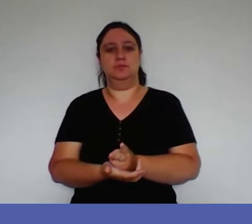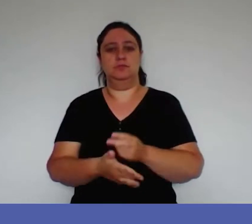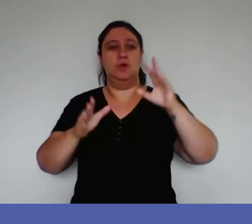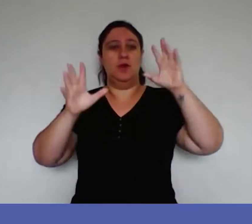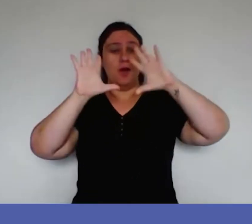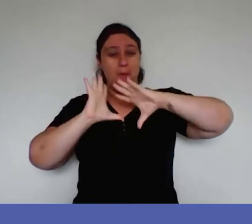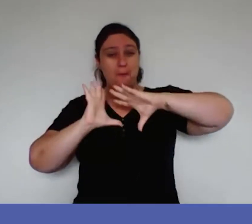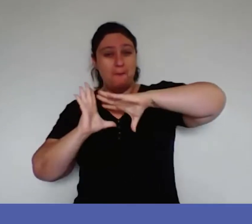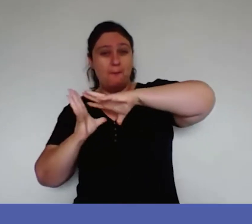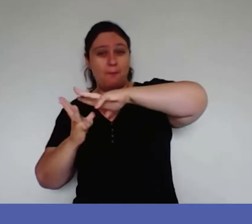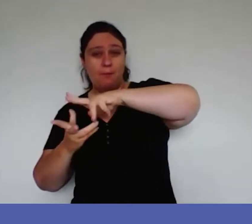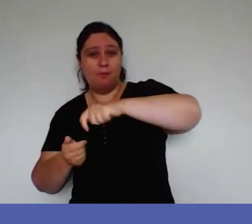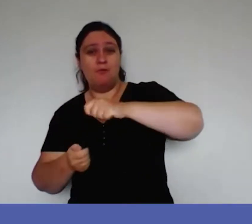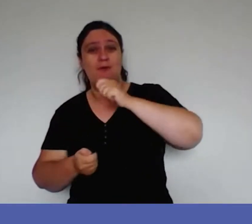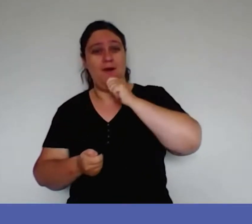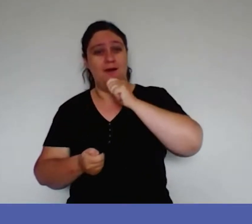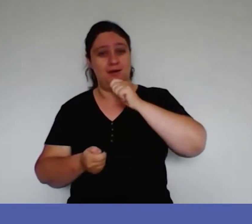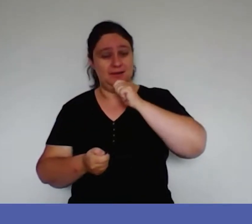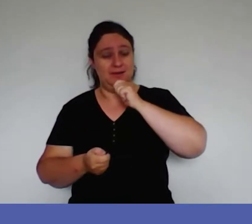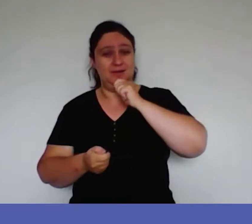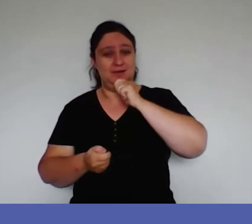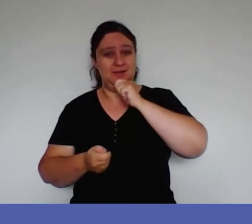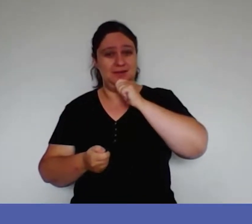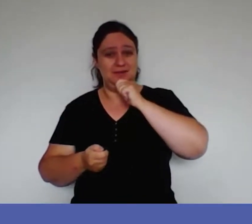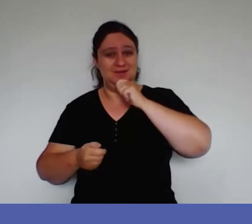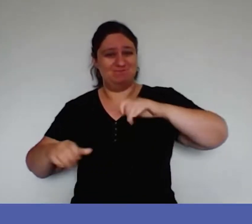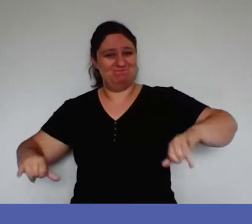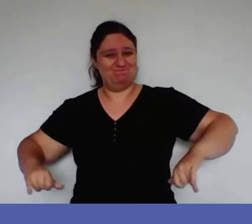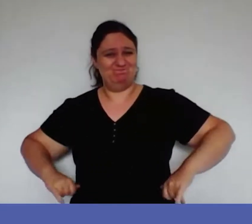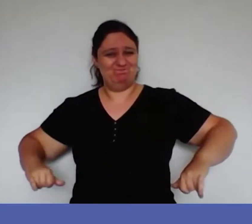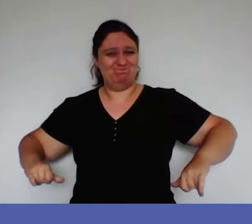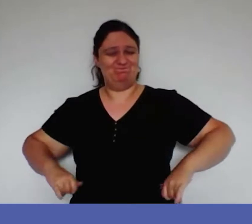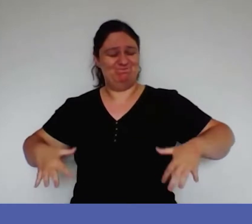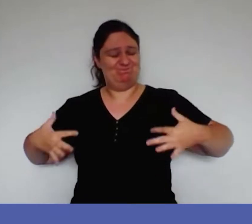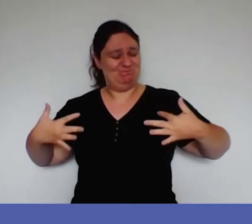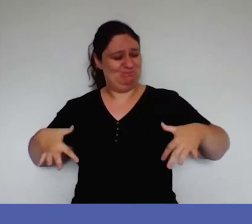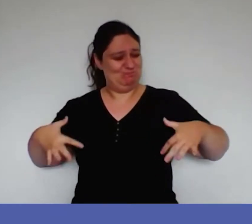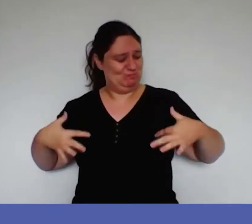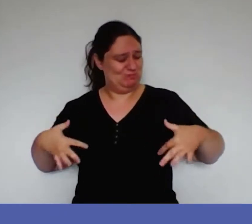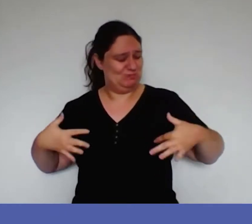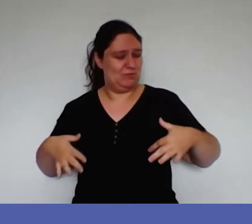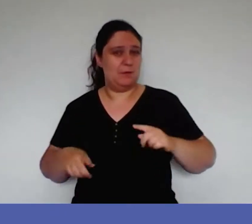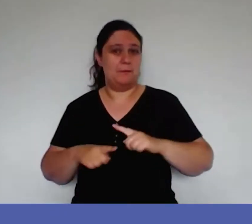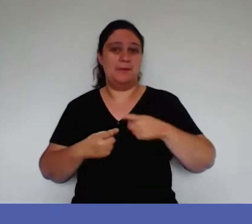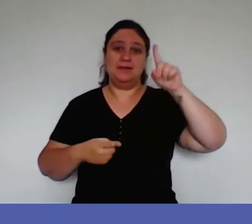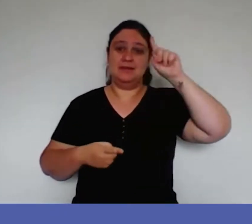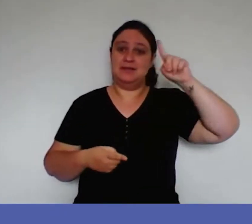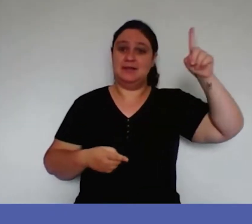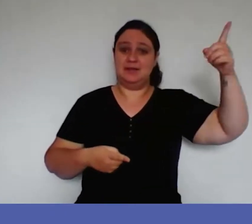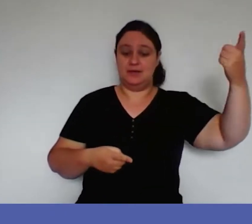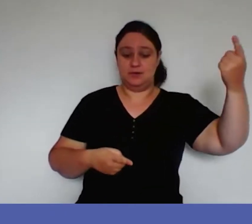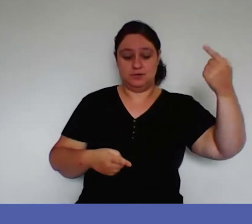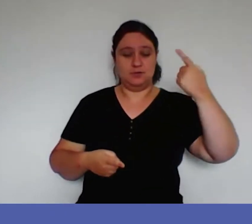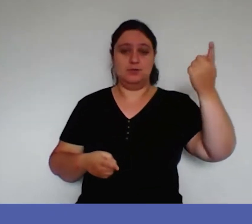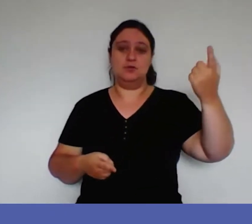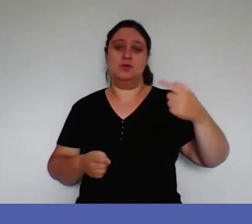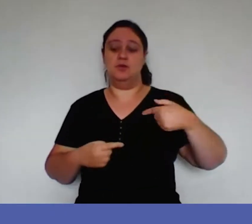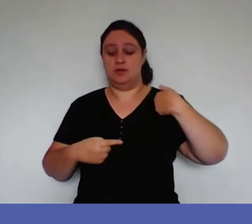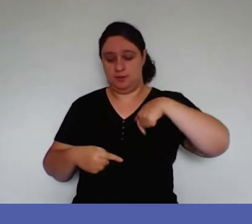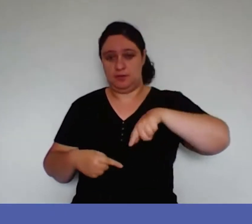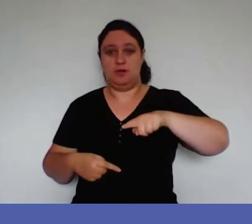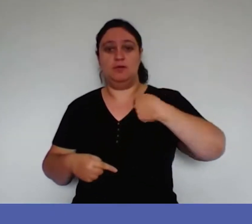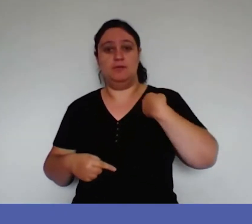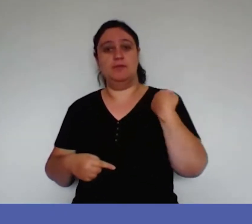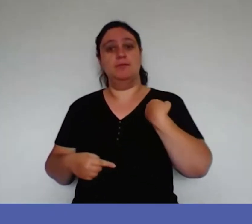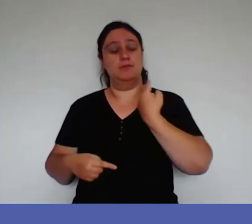jugo. Mas graças a Deus, o Senhor também nos envia para pregar o evangelho. Muito